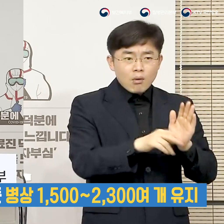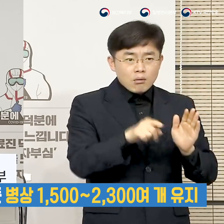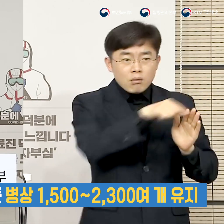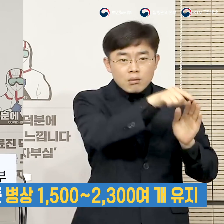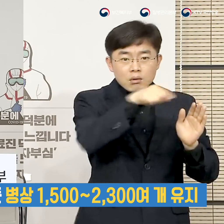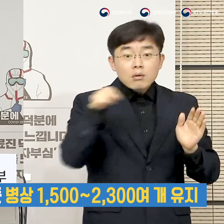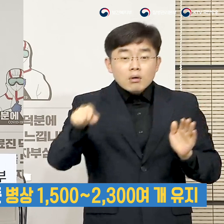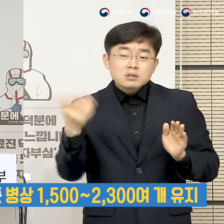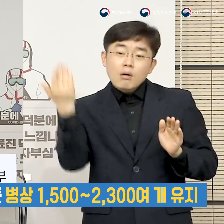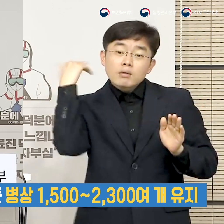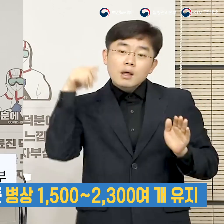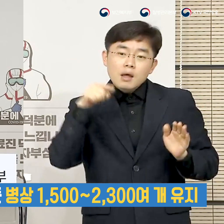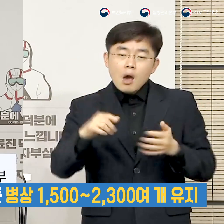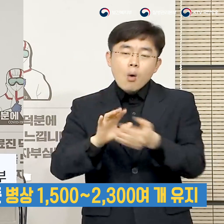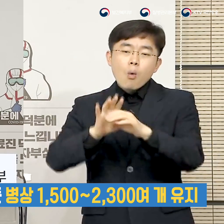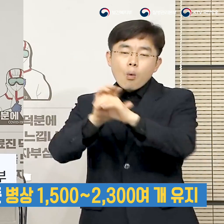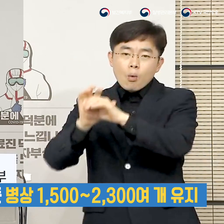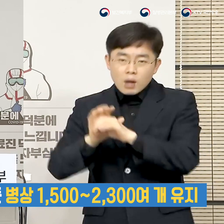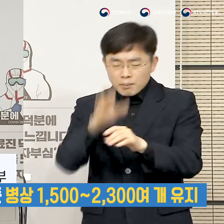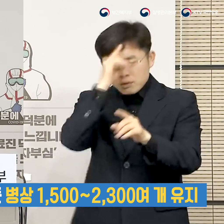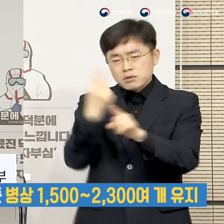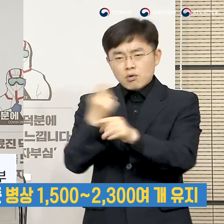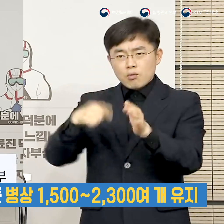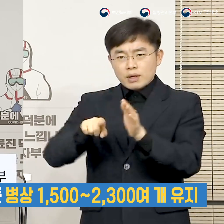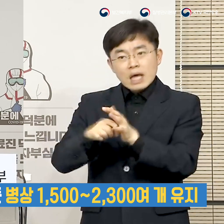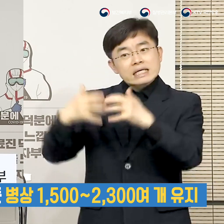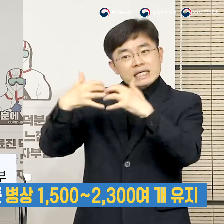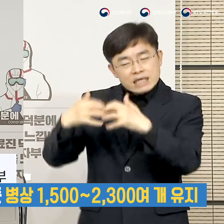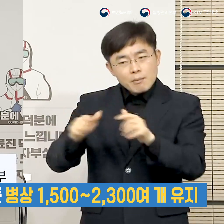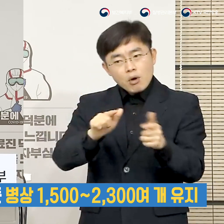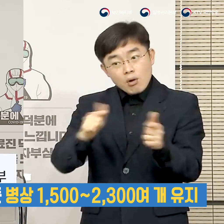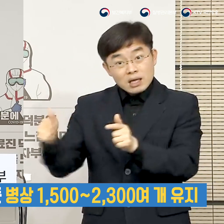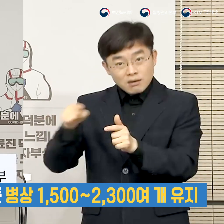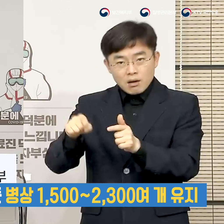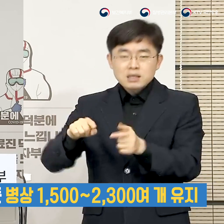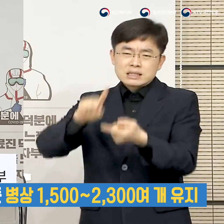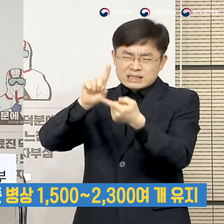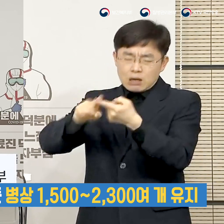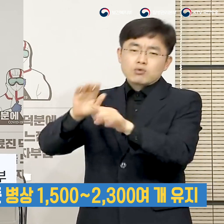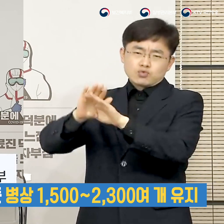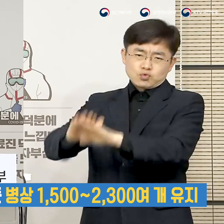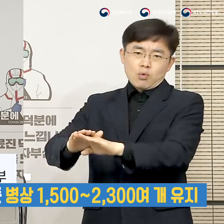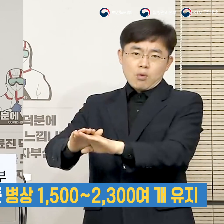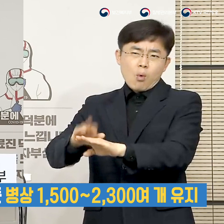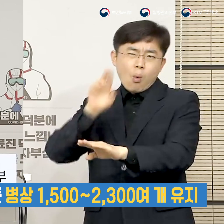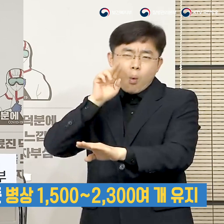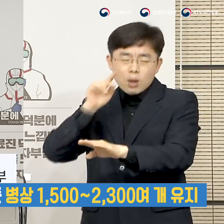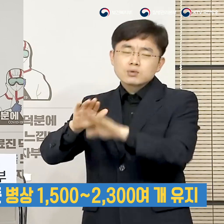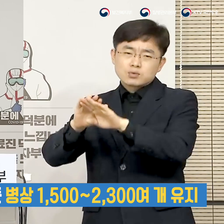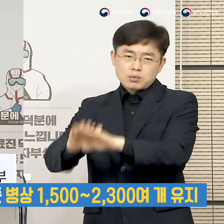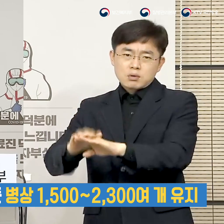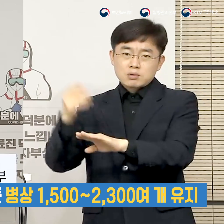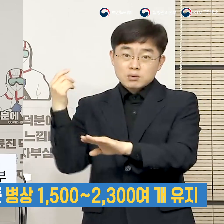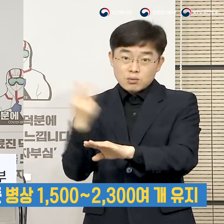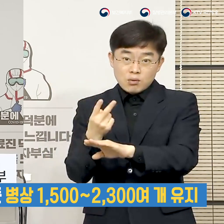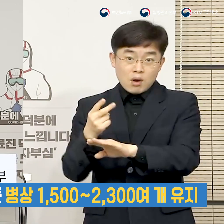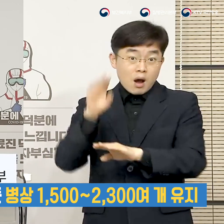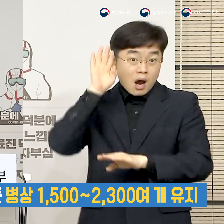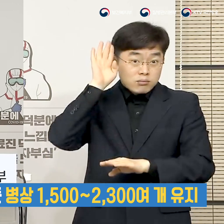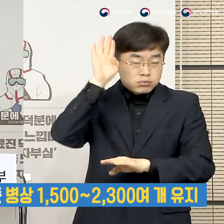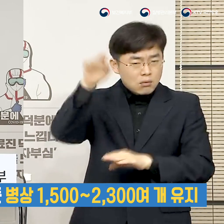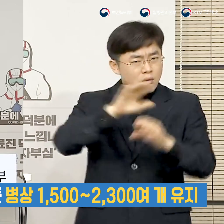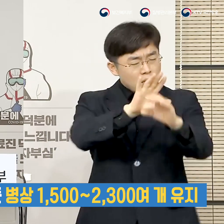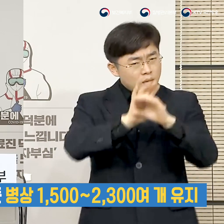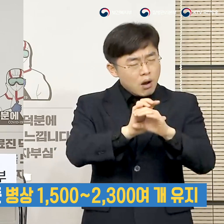치료를 위해 임시 설치한 시설물을 계속 유지하고 병상 관리와 재가동 계획을